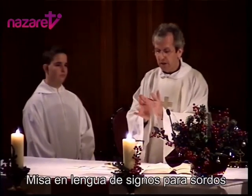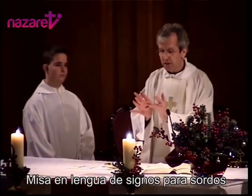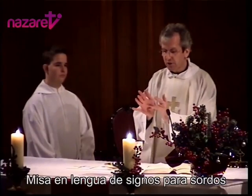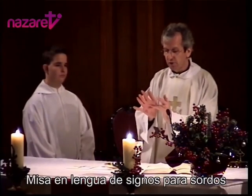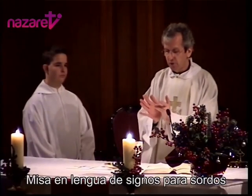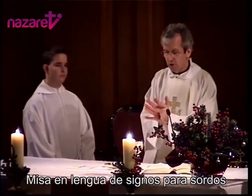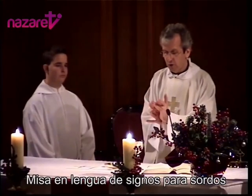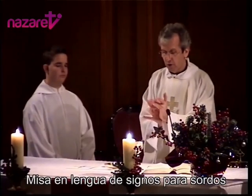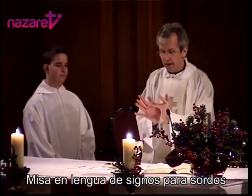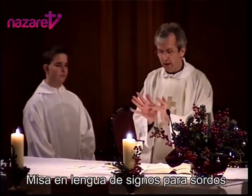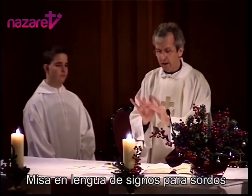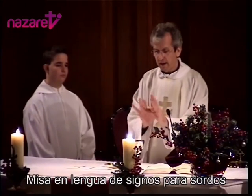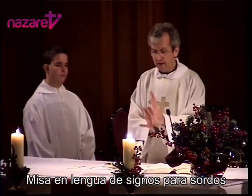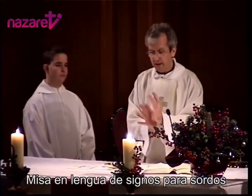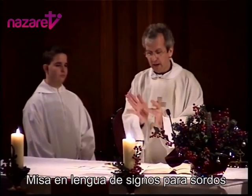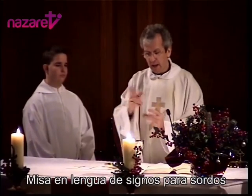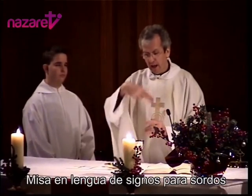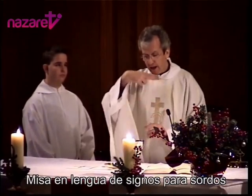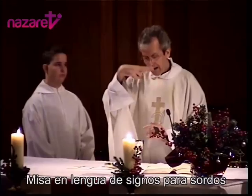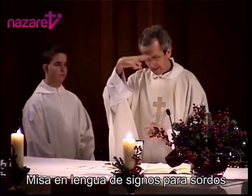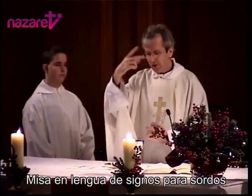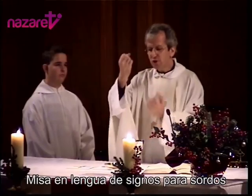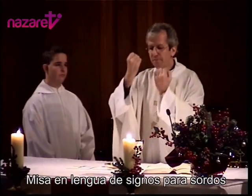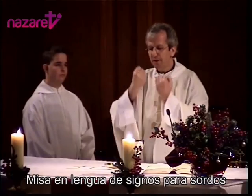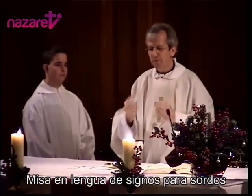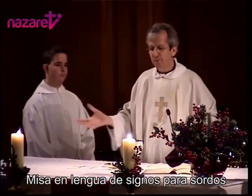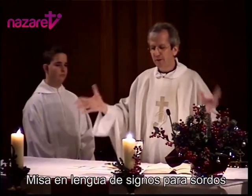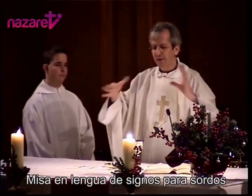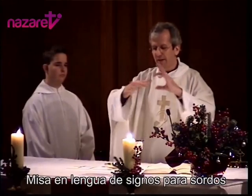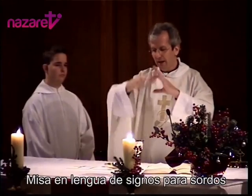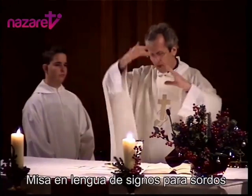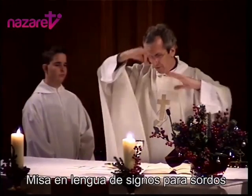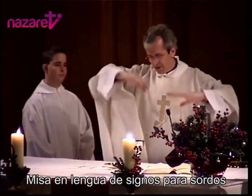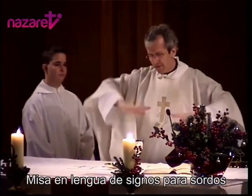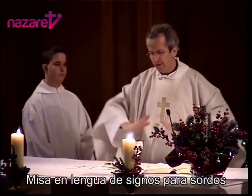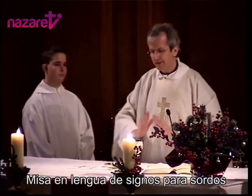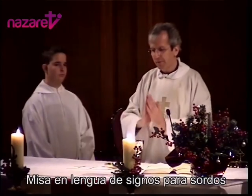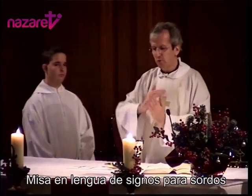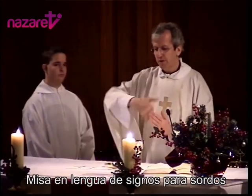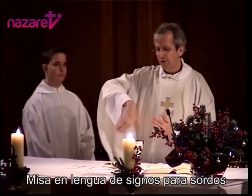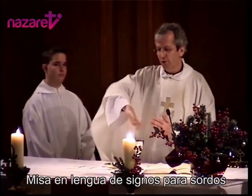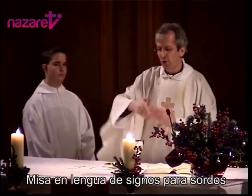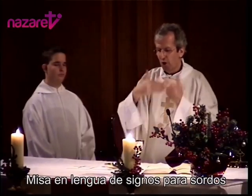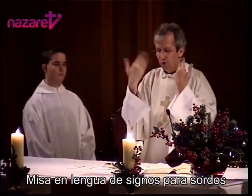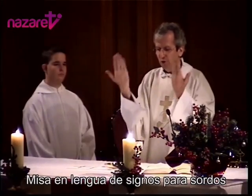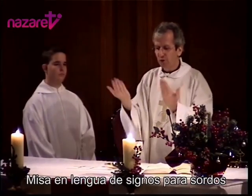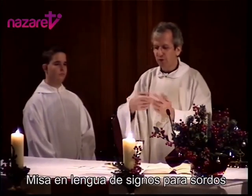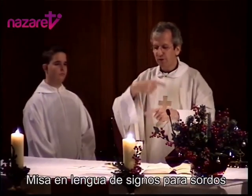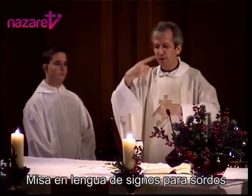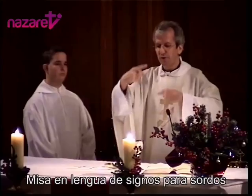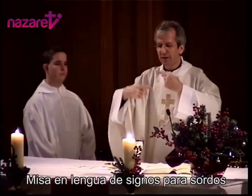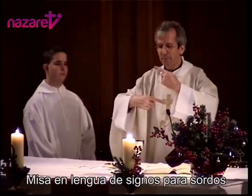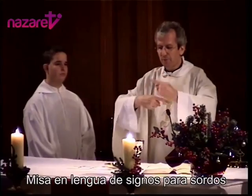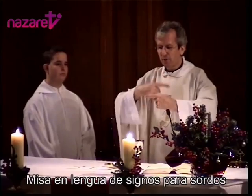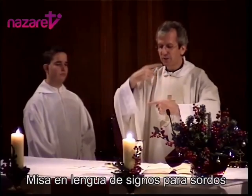Por Cristo, con Él y en Él, a ti, Dios Padre omnipotente, en la unidad del Espíritu Santo, todo honor y